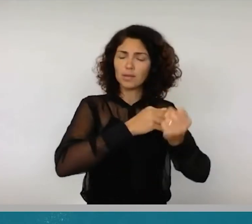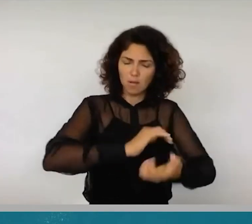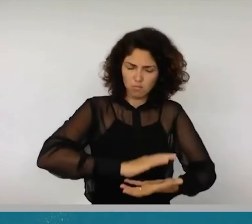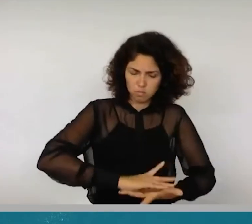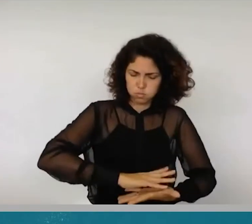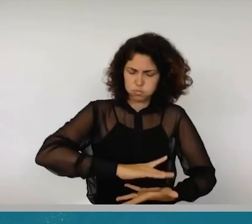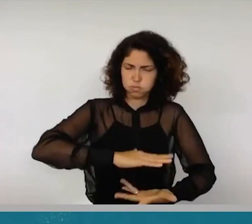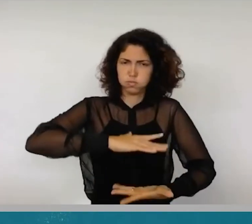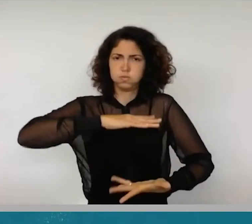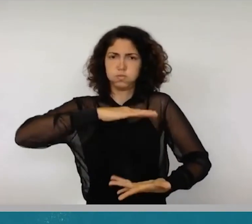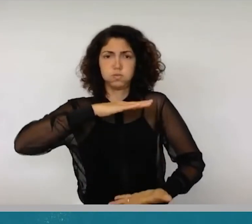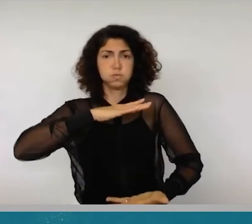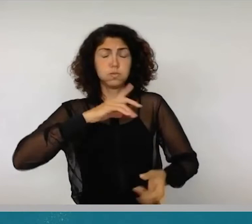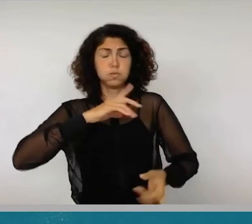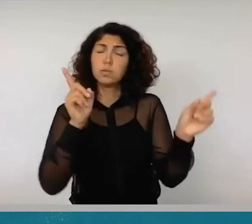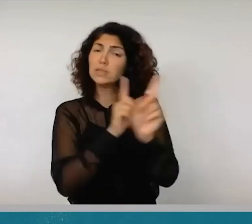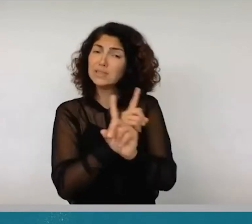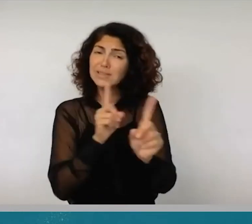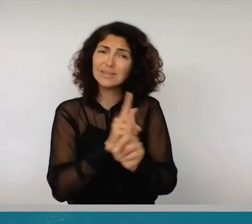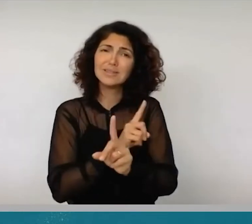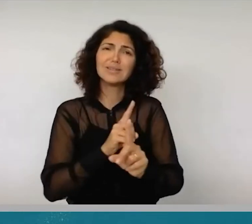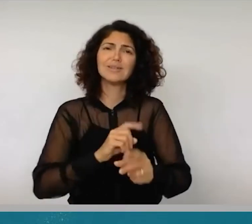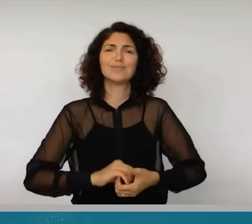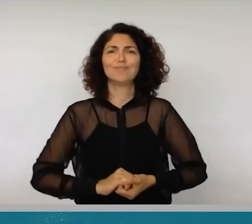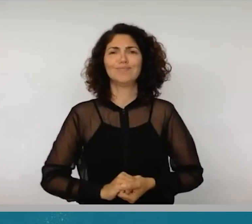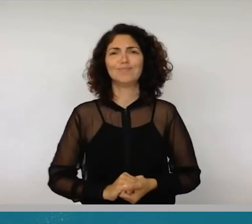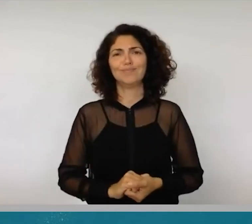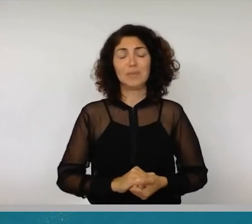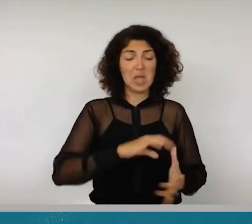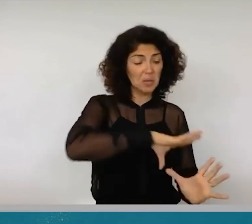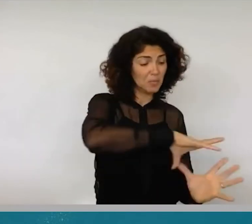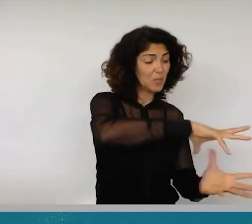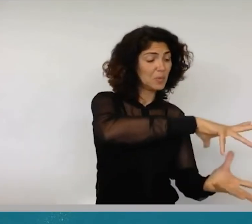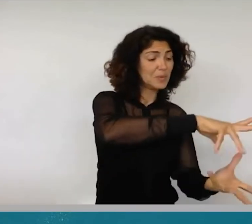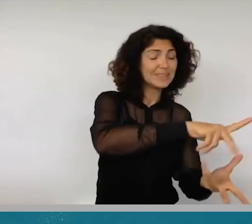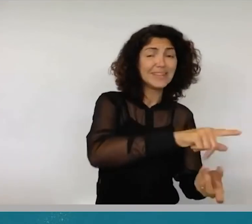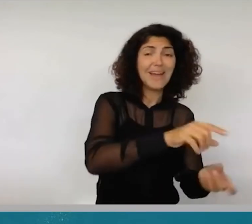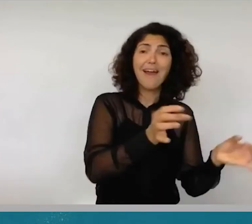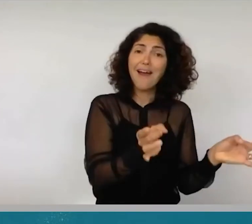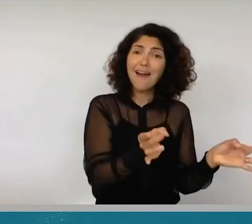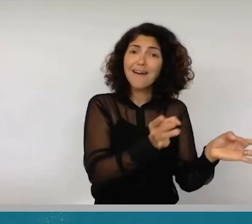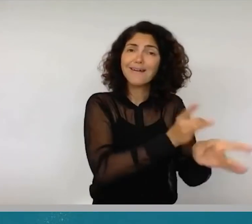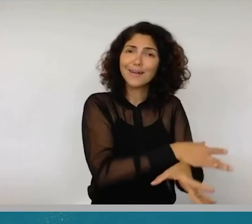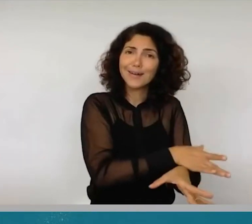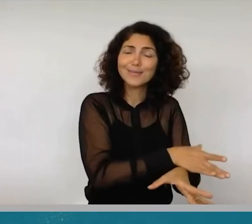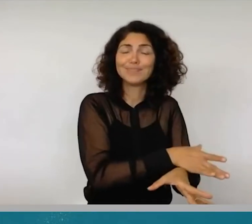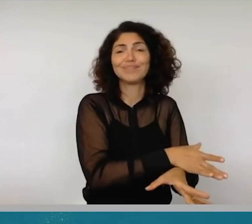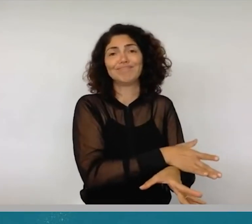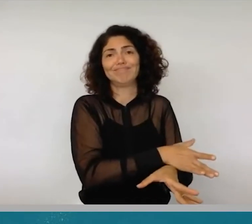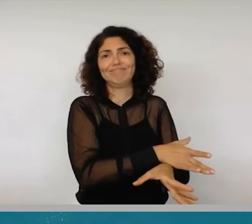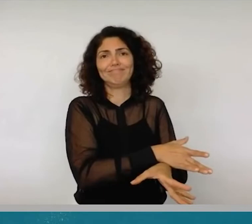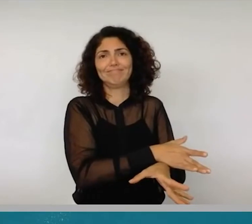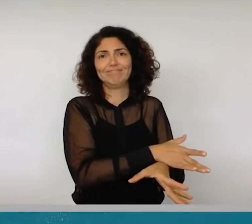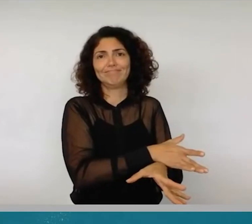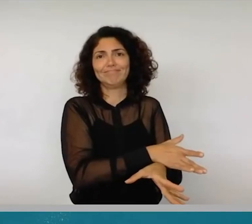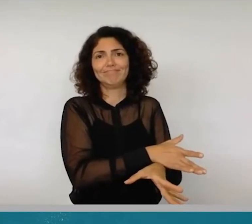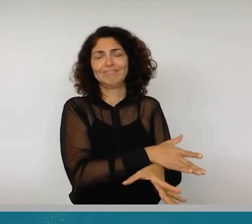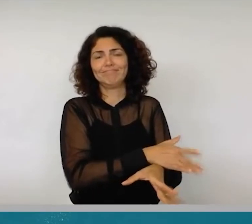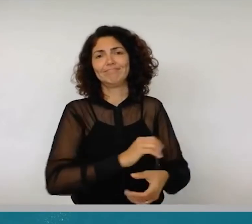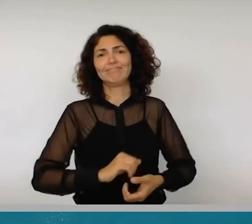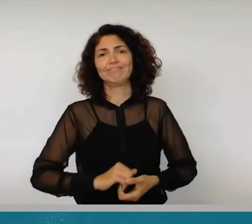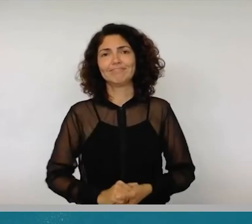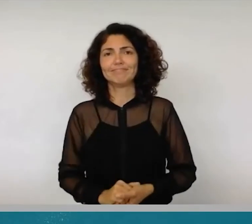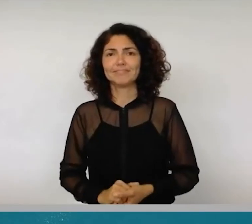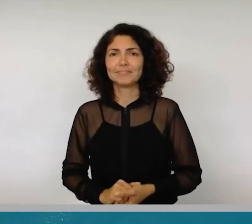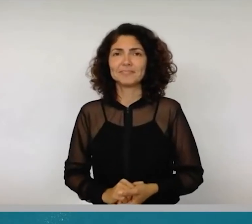Não acumuleis para vós outros tesouros sobre a terra. Você acumula, chega uma hora, a traça come, ferrugem